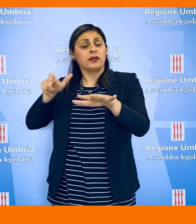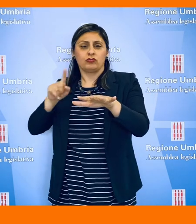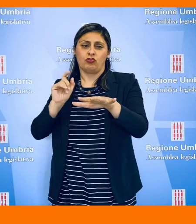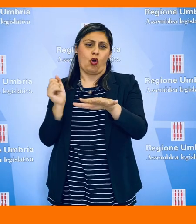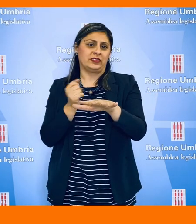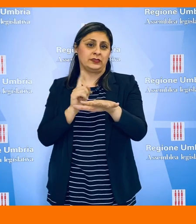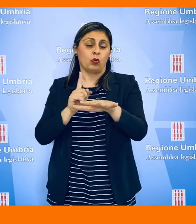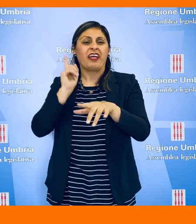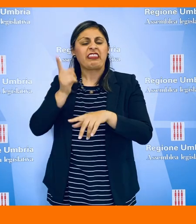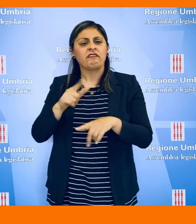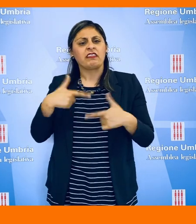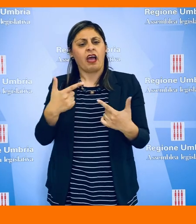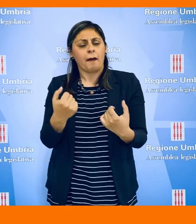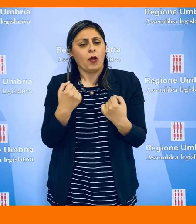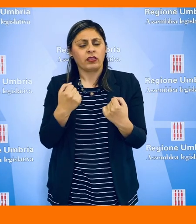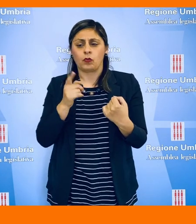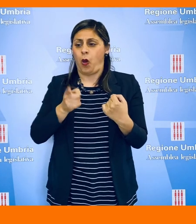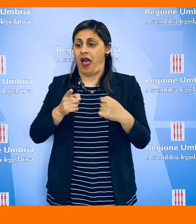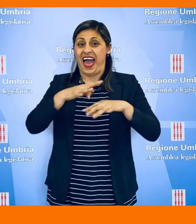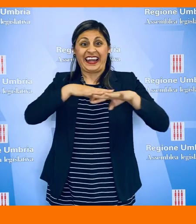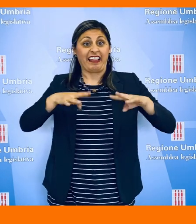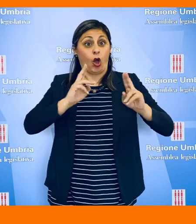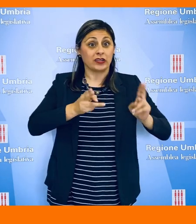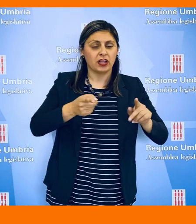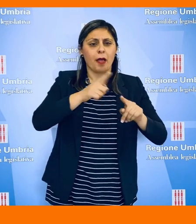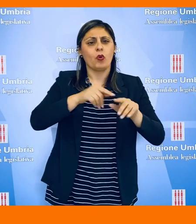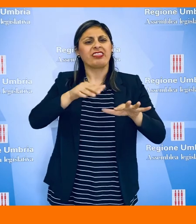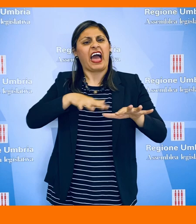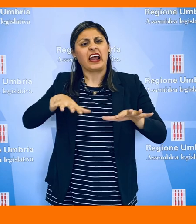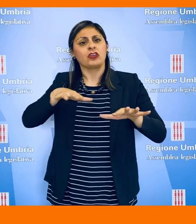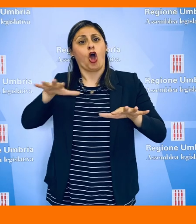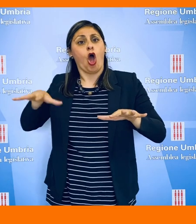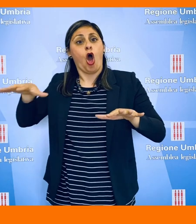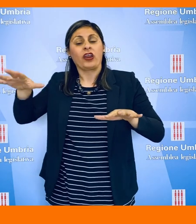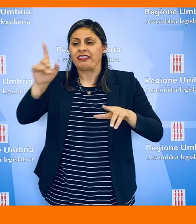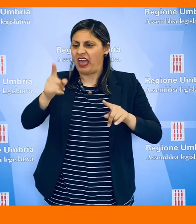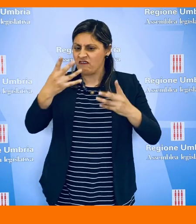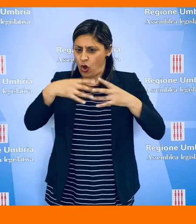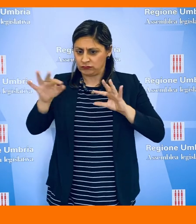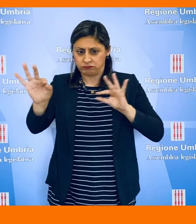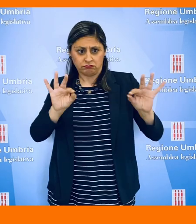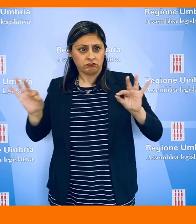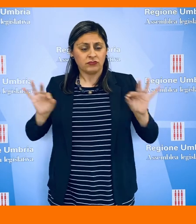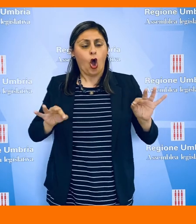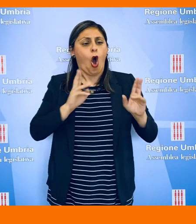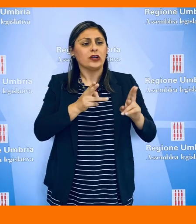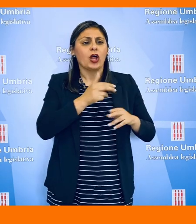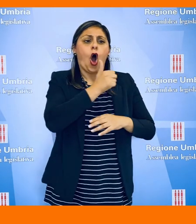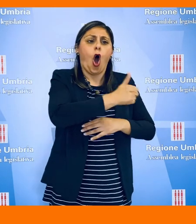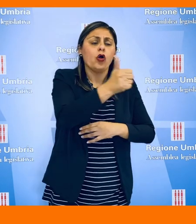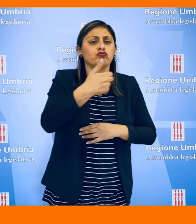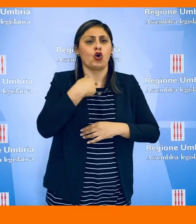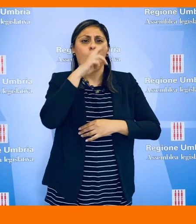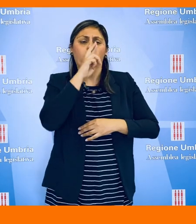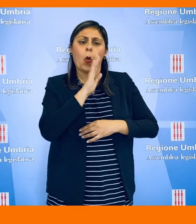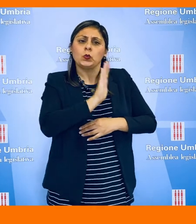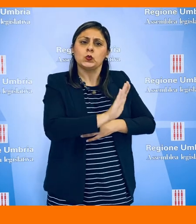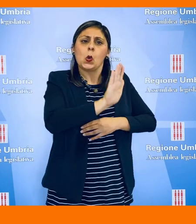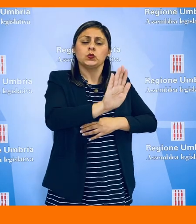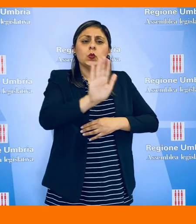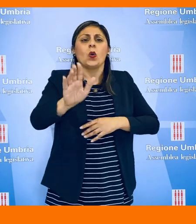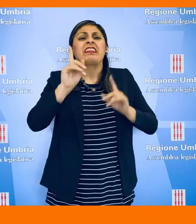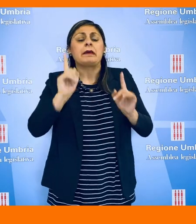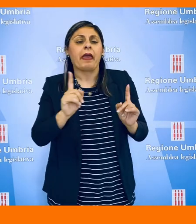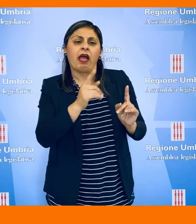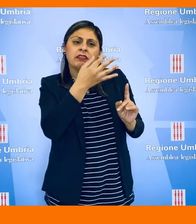Va potenziata la territorialità e la rete degli ospedali, va organizzata in modo tale che ciascun ospedale abbia un suo ruolo a seconda di quello